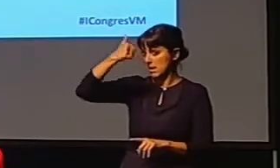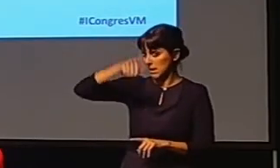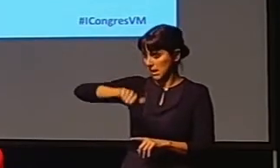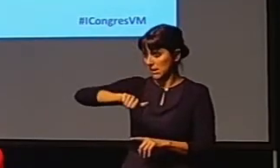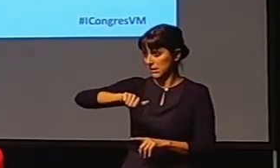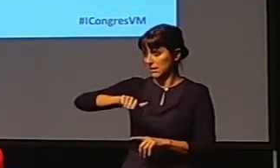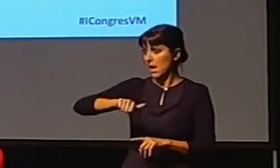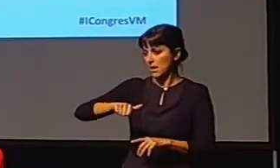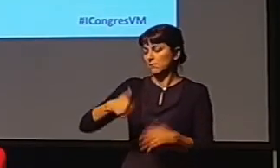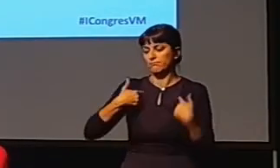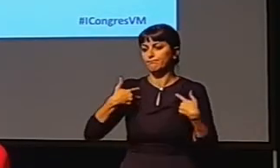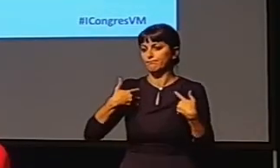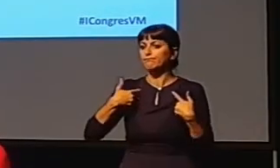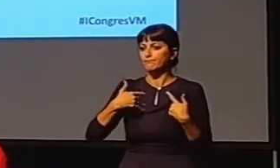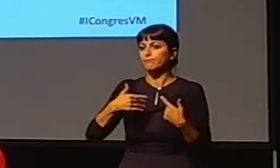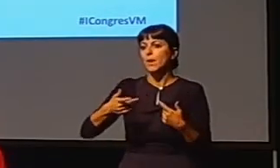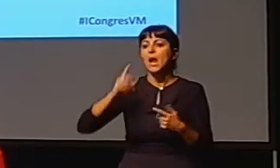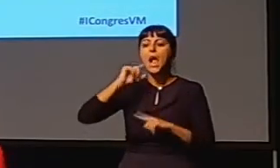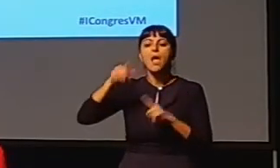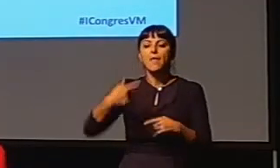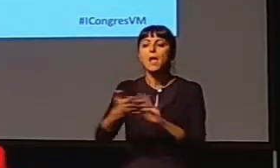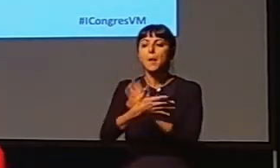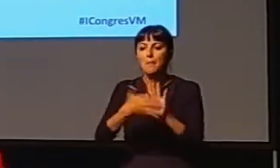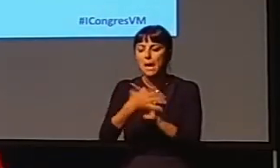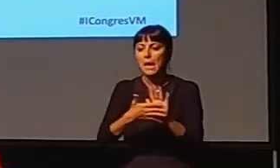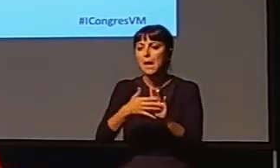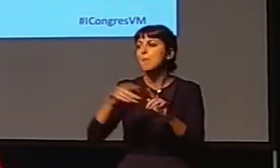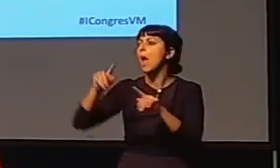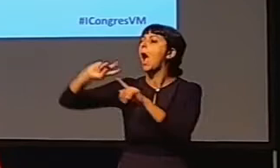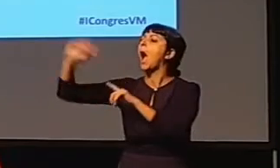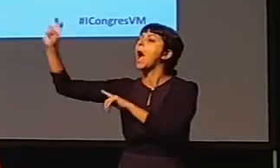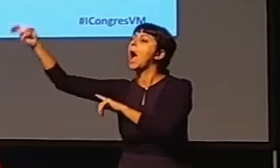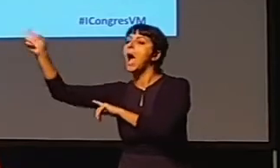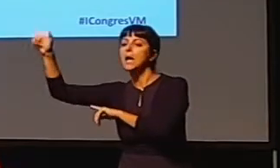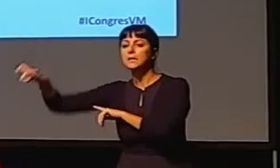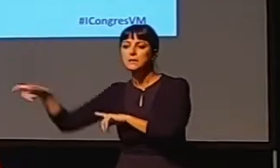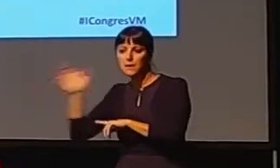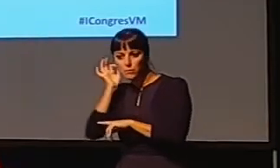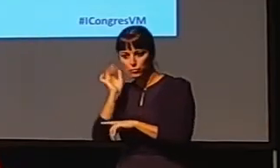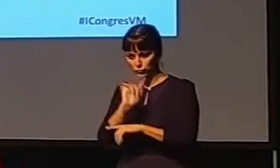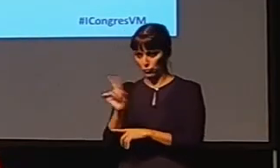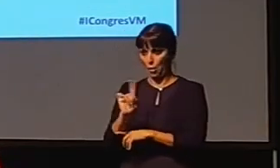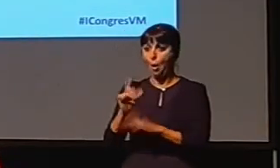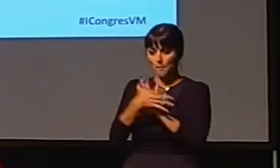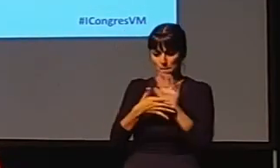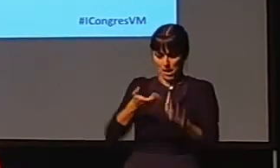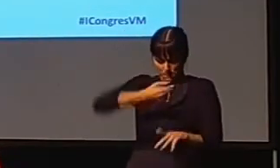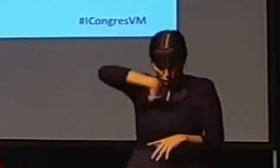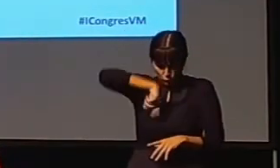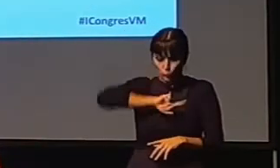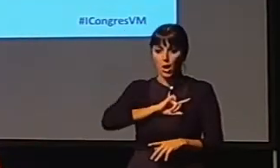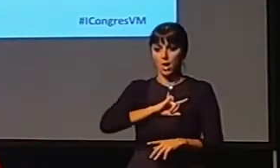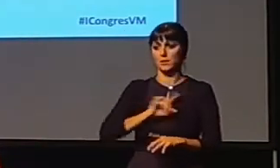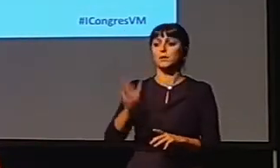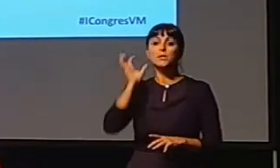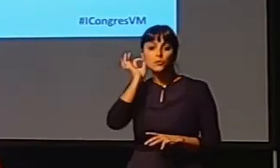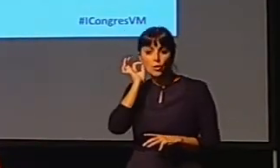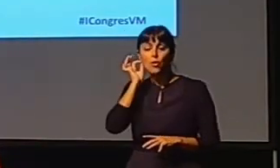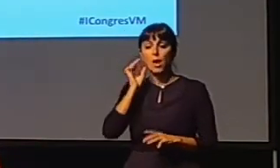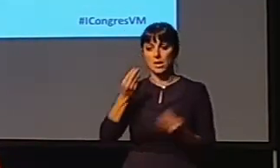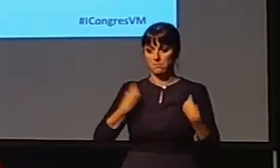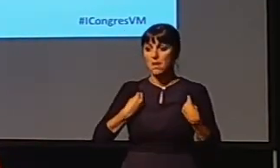quotidià, no estem parlant exclusivament de les altres, estem parlant de nosaltres i de com això està impactant en les nostres vides, en les nostres vides i la vida de totes les